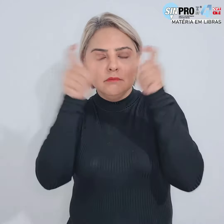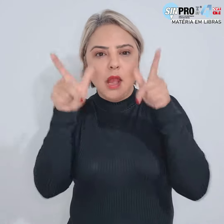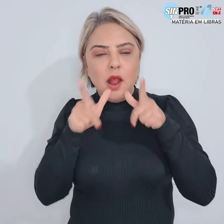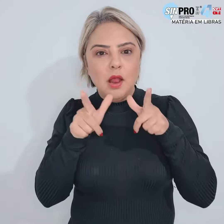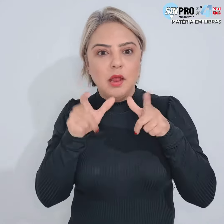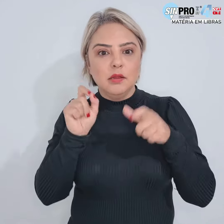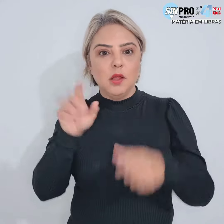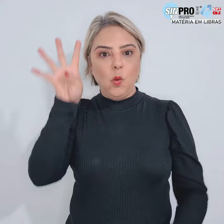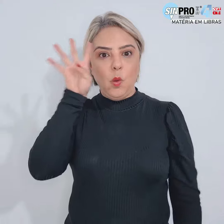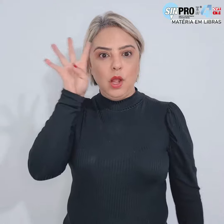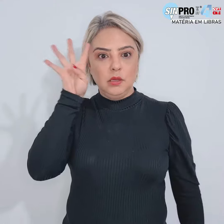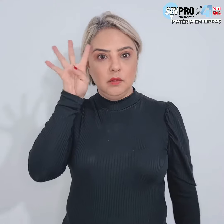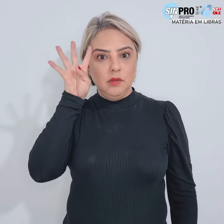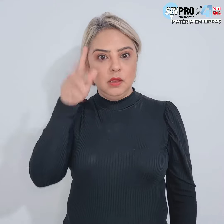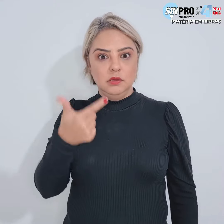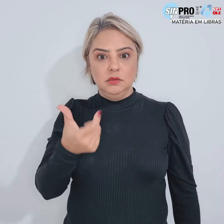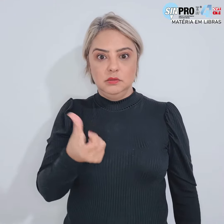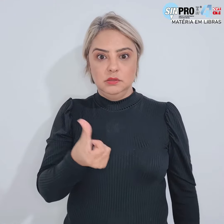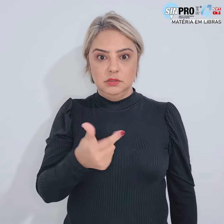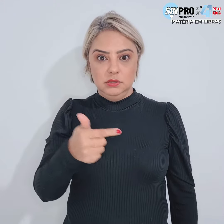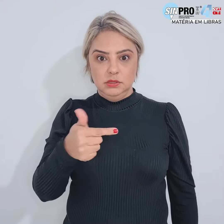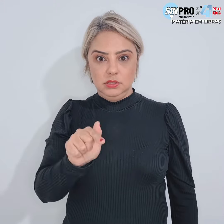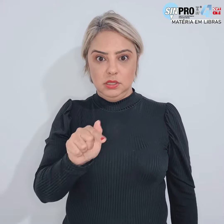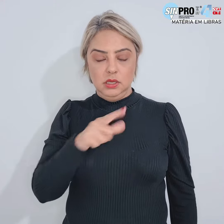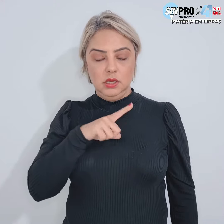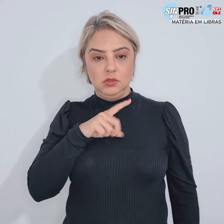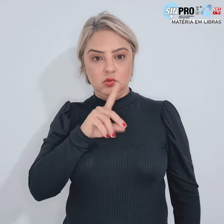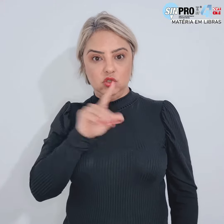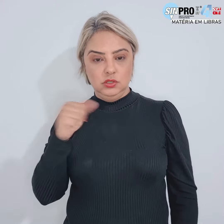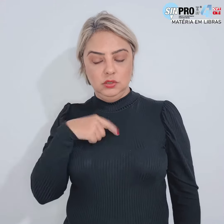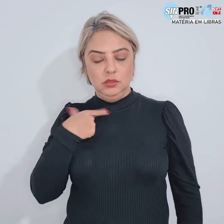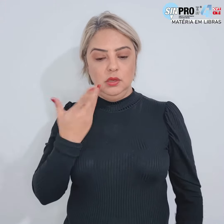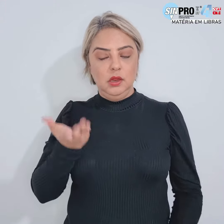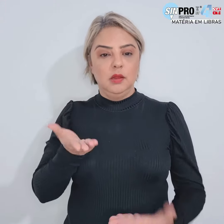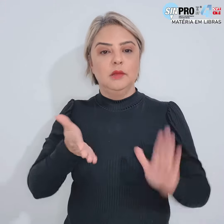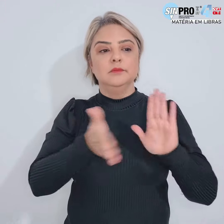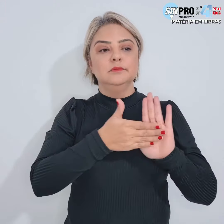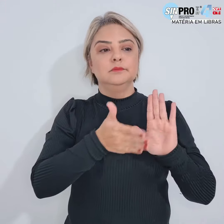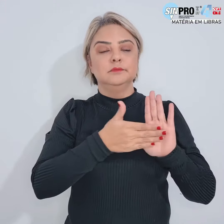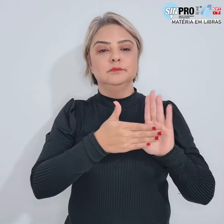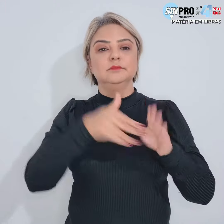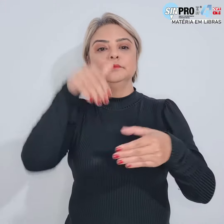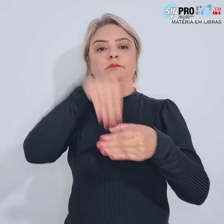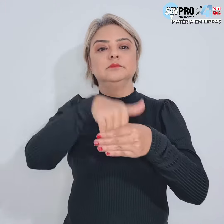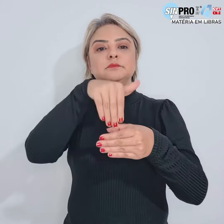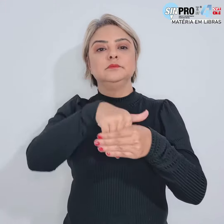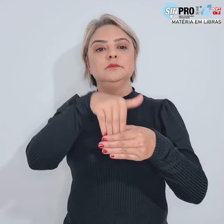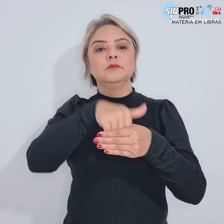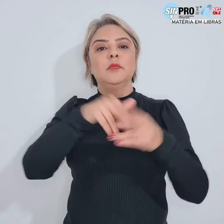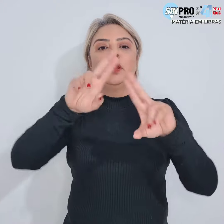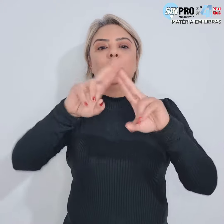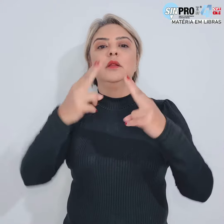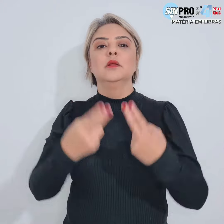alerta nesta quarta-feira 17, pois será colocado na pauta de votações da Câmara